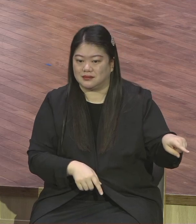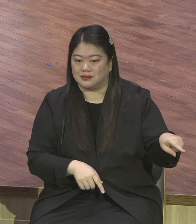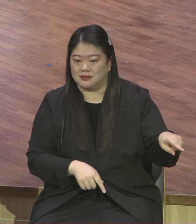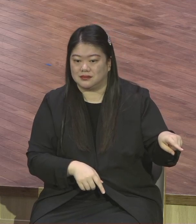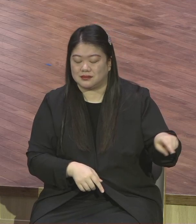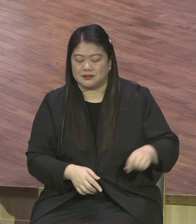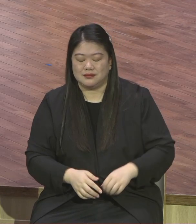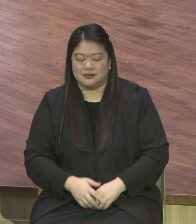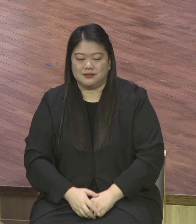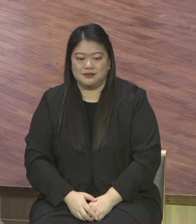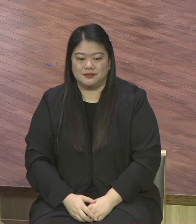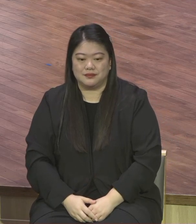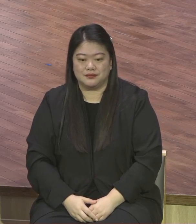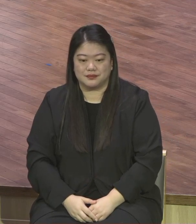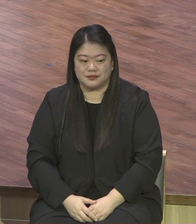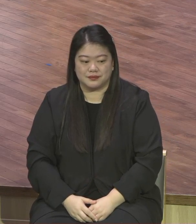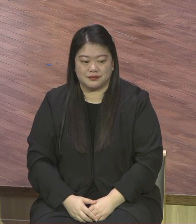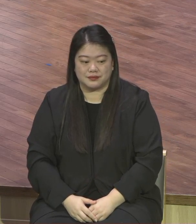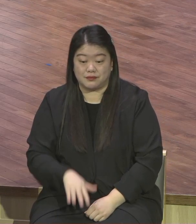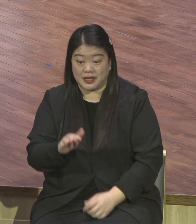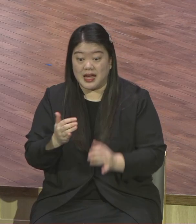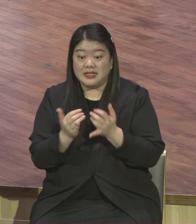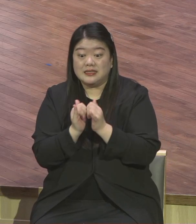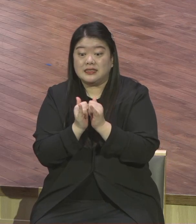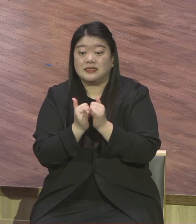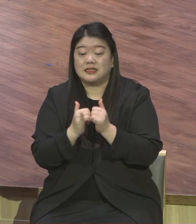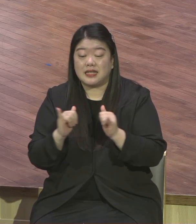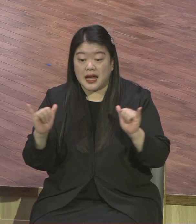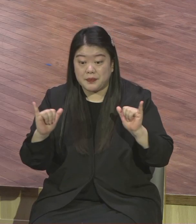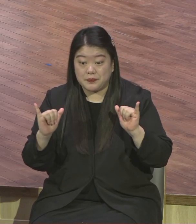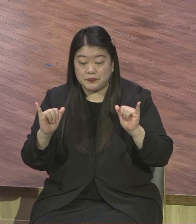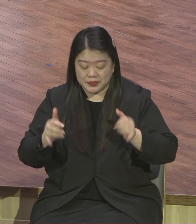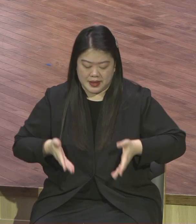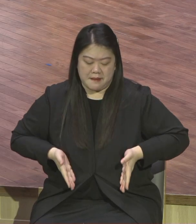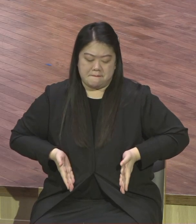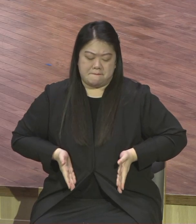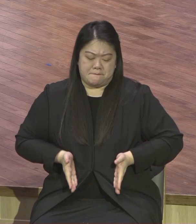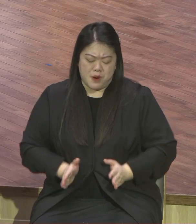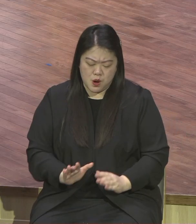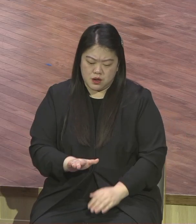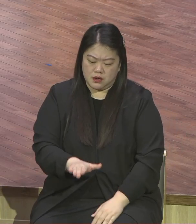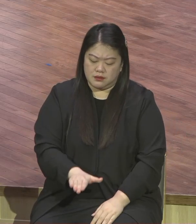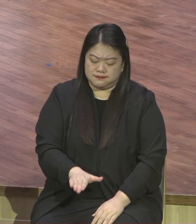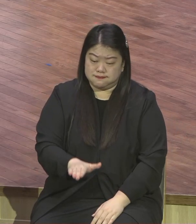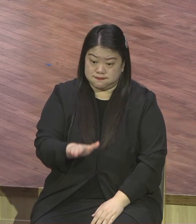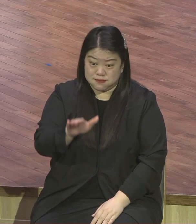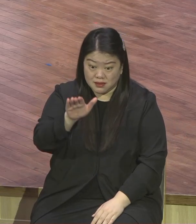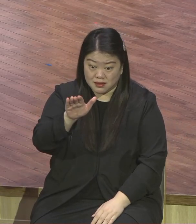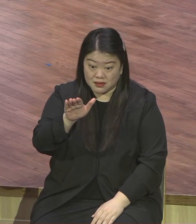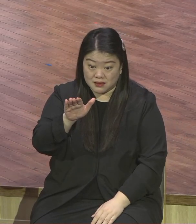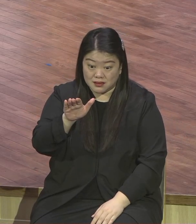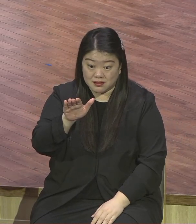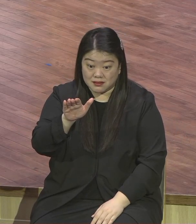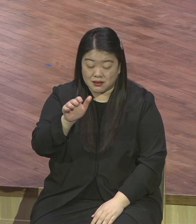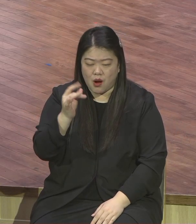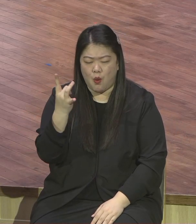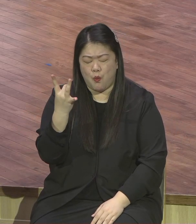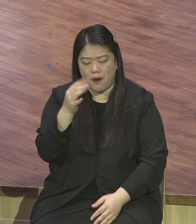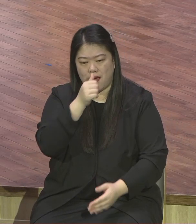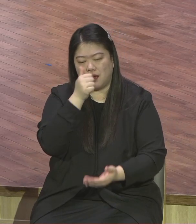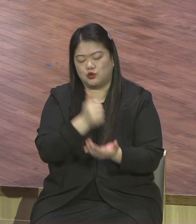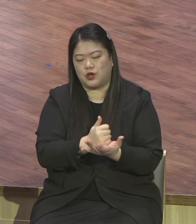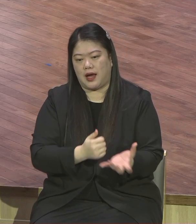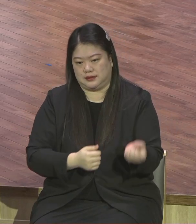말입니까? 인간의 본성은 죄로 기울이게 돼 있어요. 죄로 가게 돼 있어요.